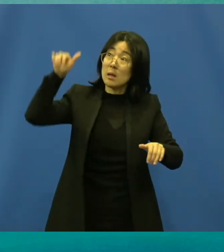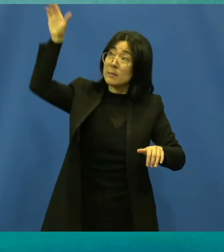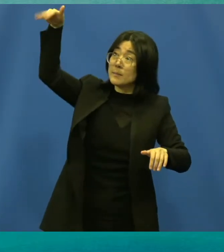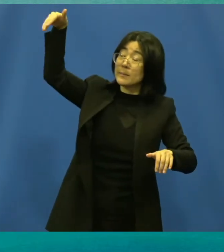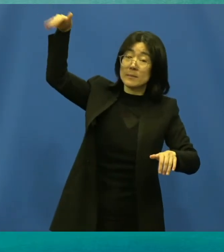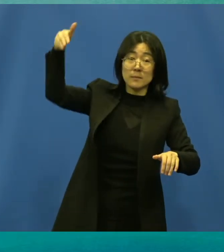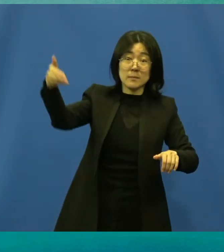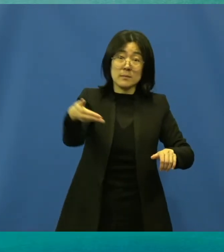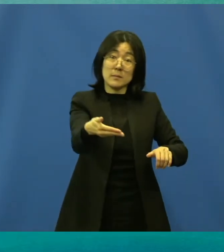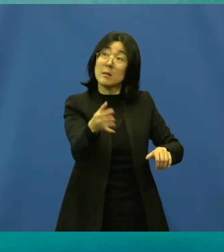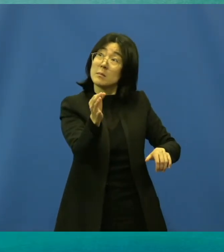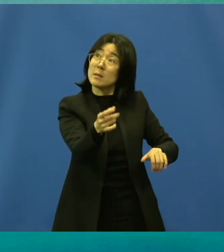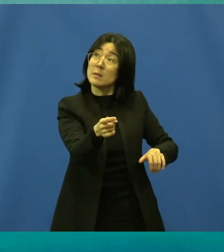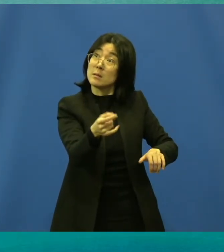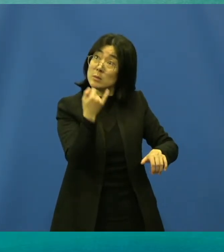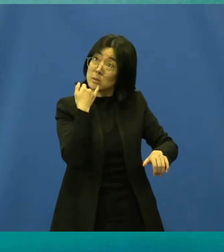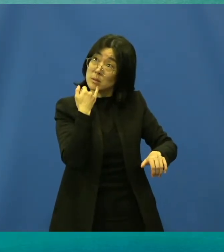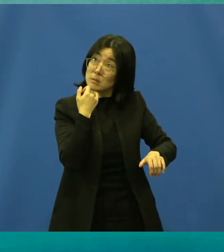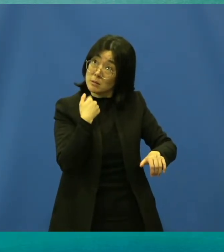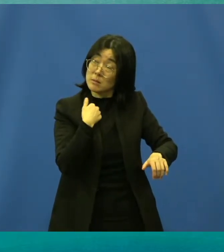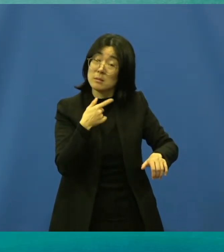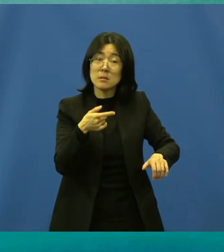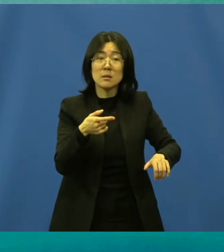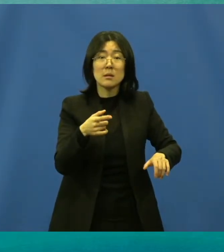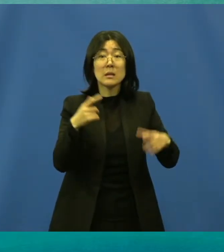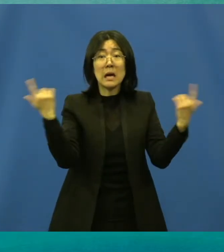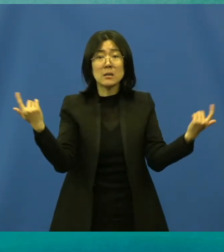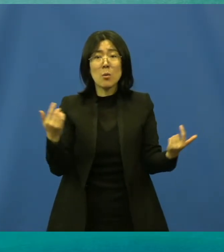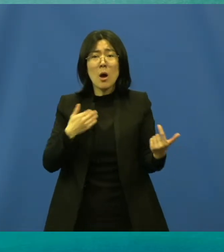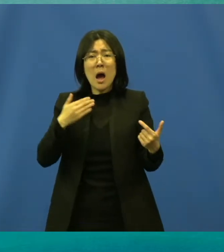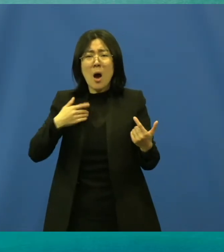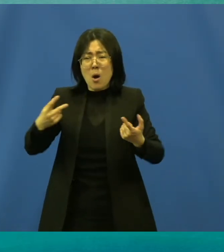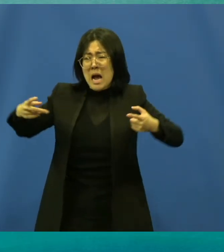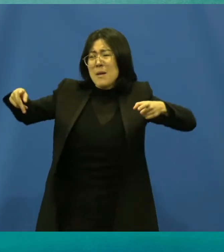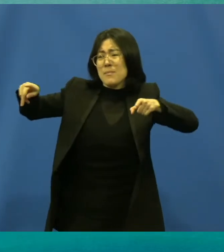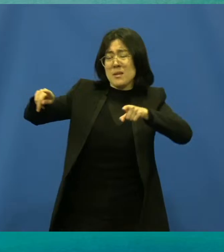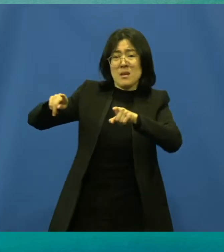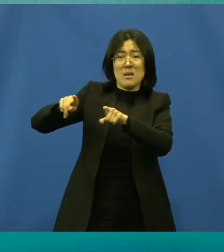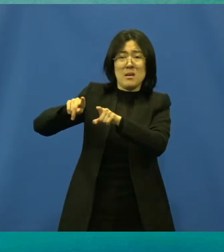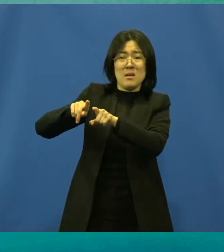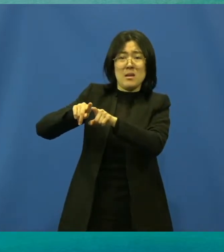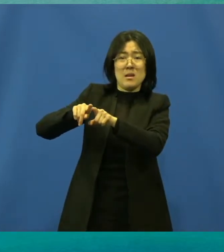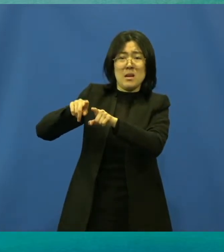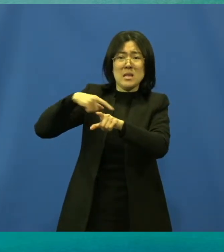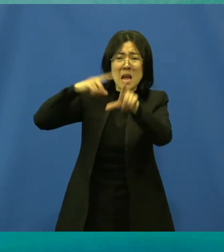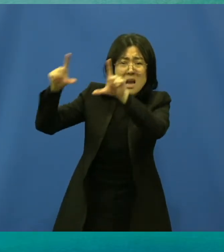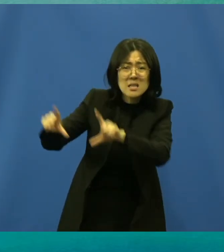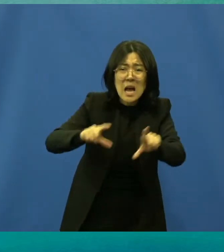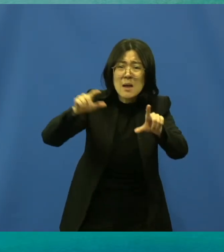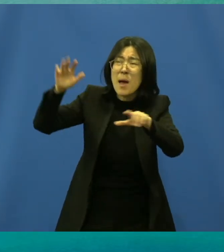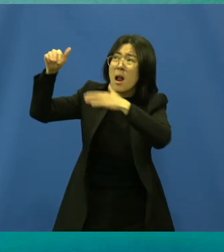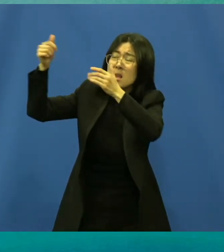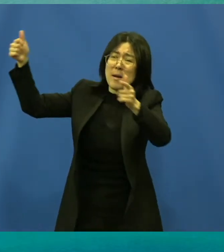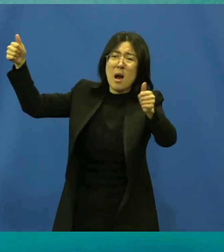모든 영역에 다가오시고 관여하시고 개입하시고 돌보시고 인도하시는 하나님.